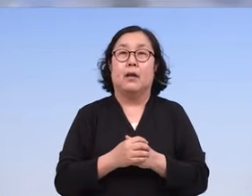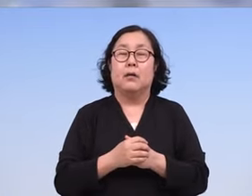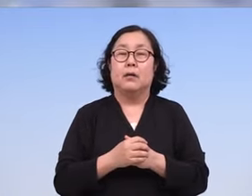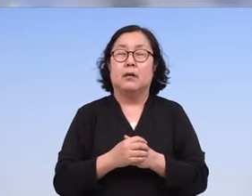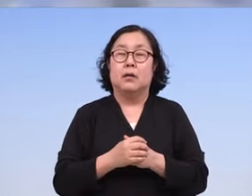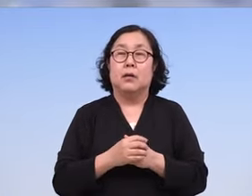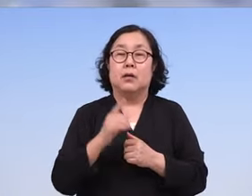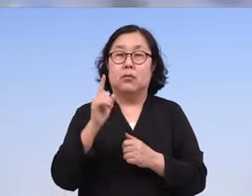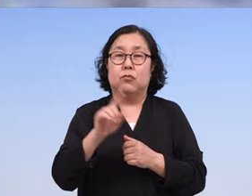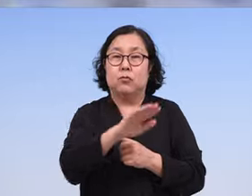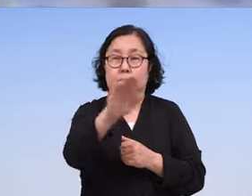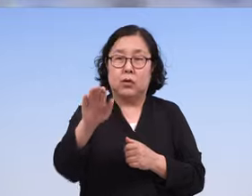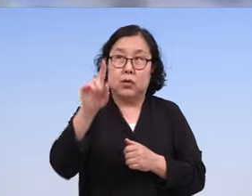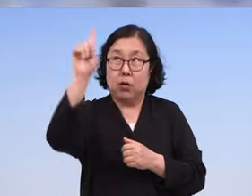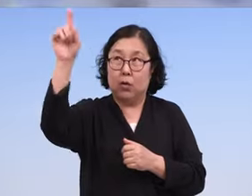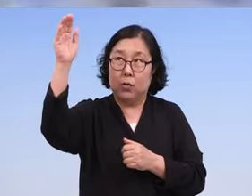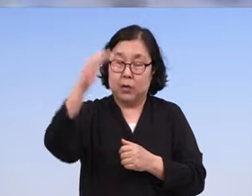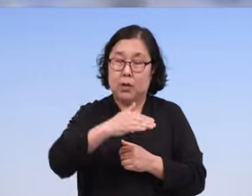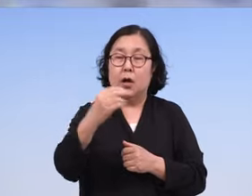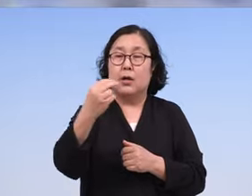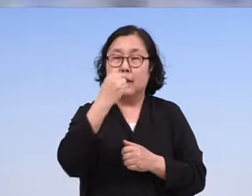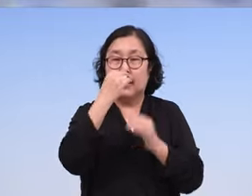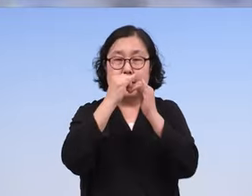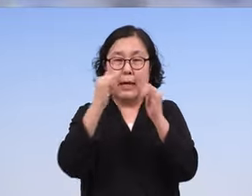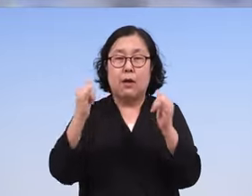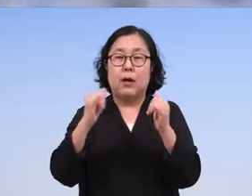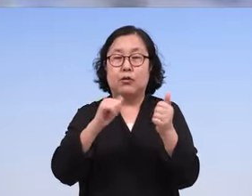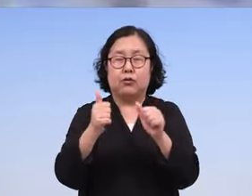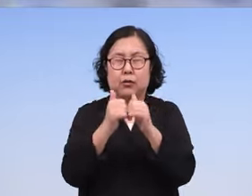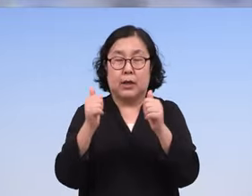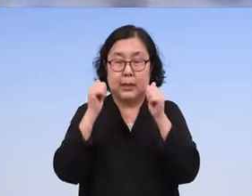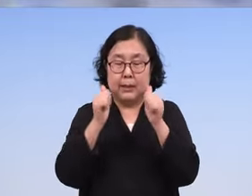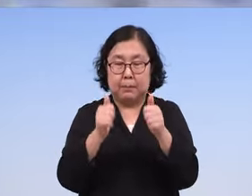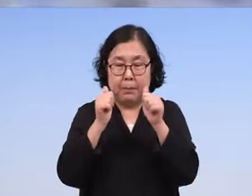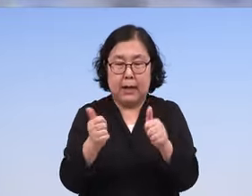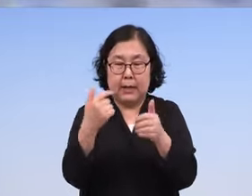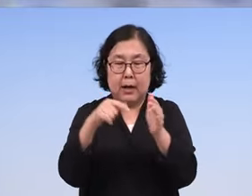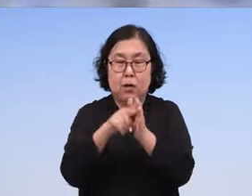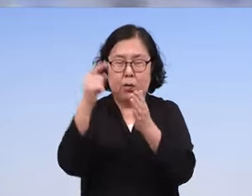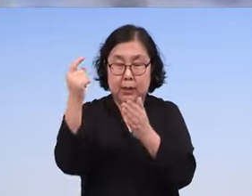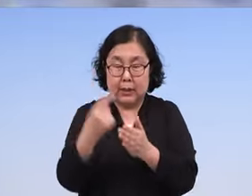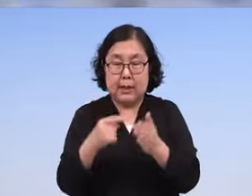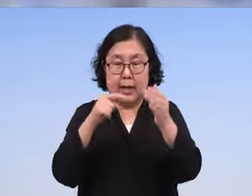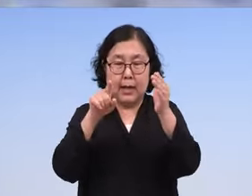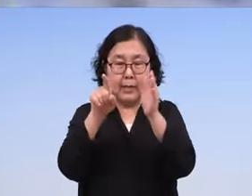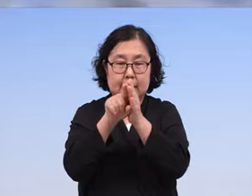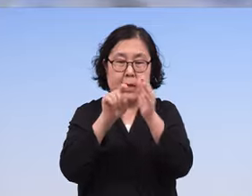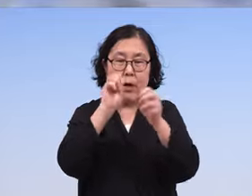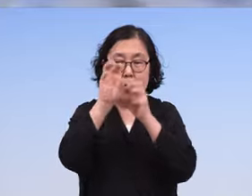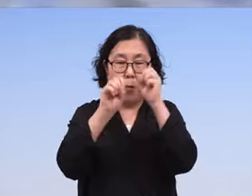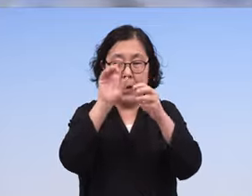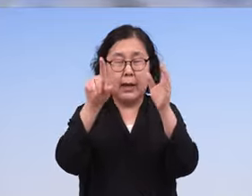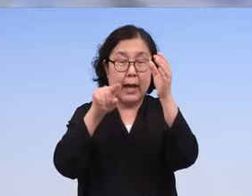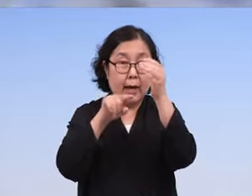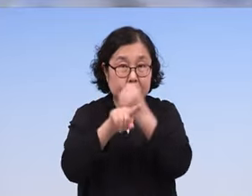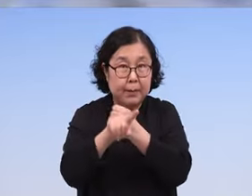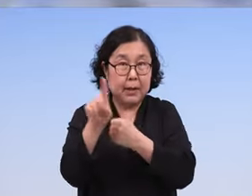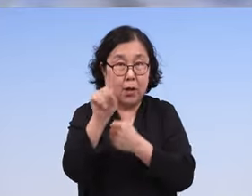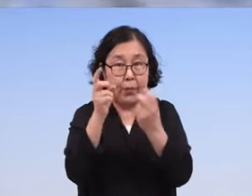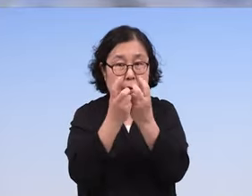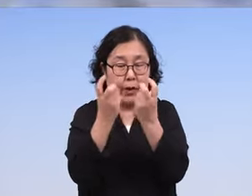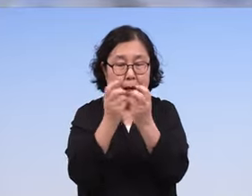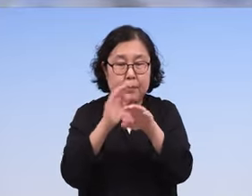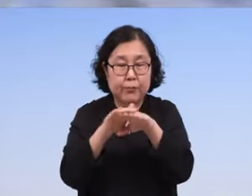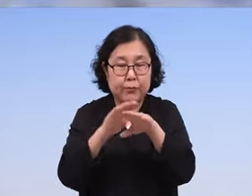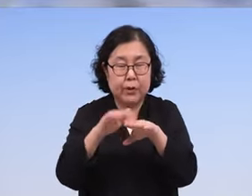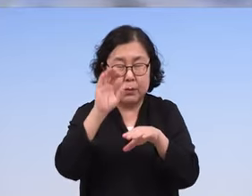하이델베르크 요리 문답에서는 바로 이 대목이요, 저리로서 산 자와 죽은 자를 심판을 오시리라, 이 신앙 고백의 의미를 어떻게